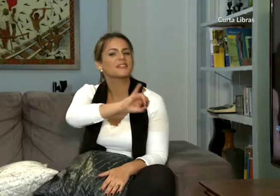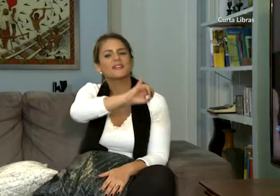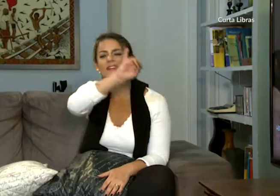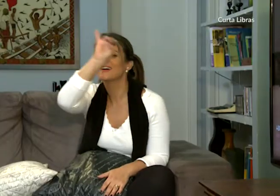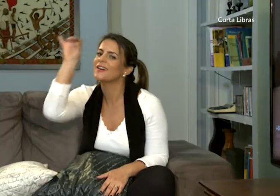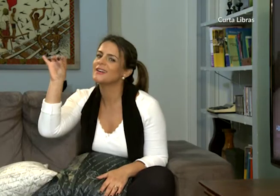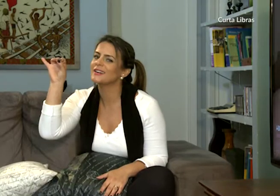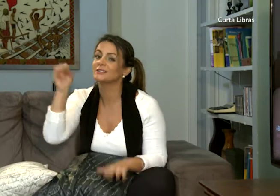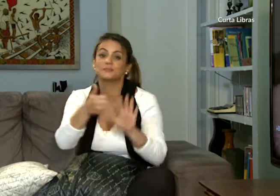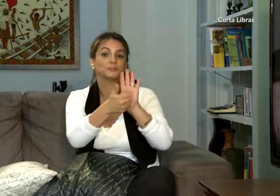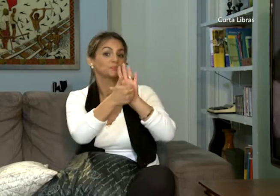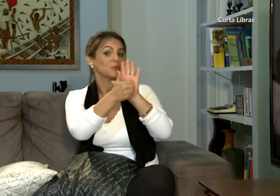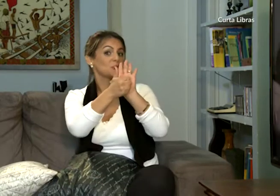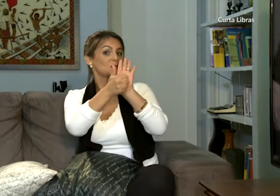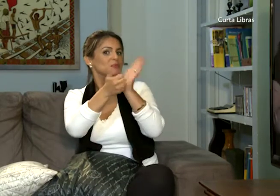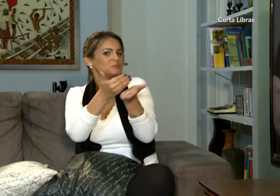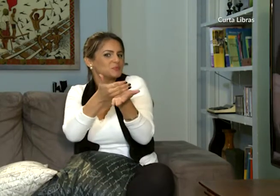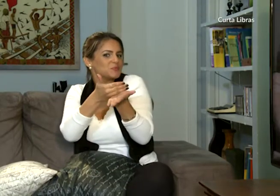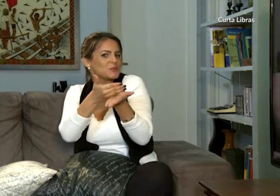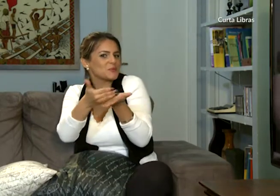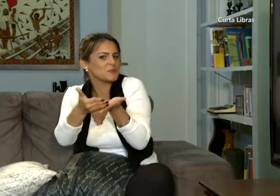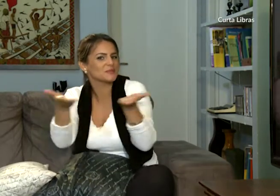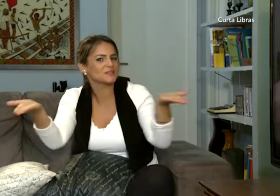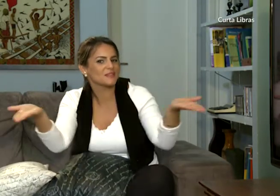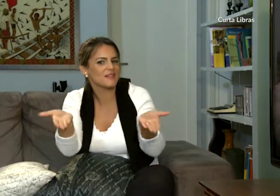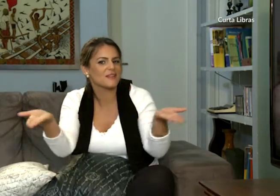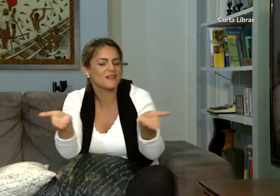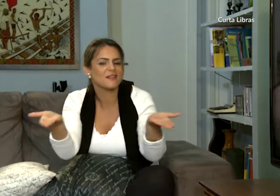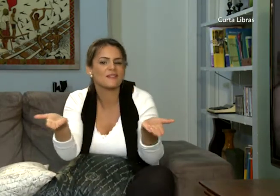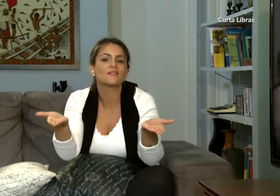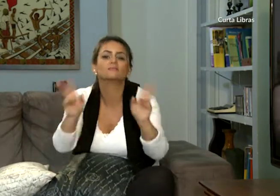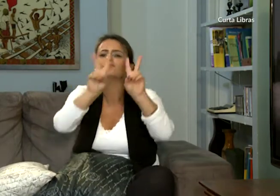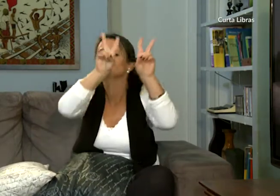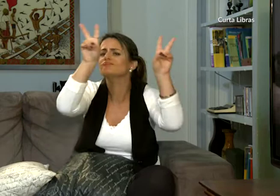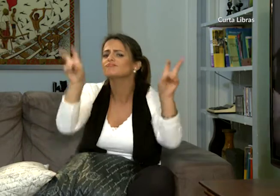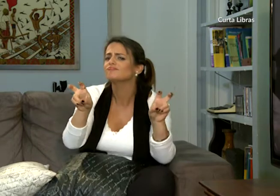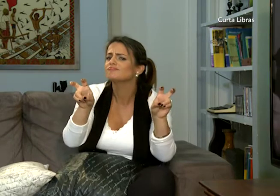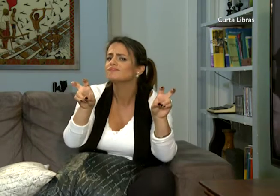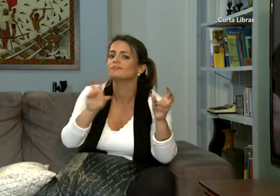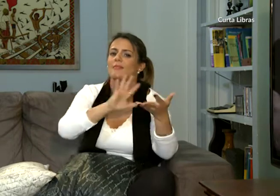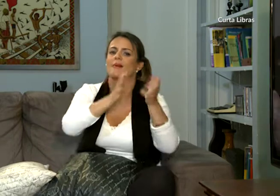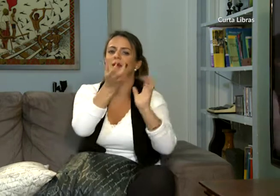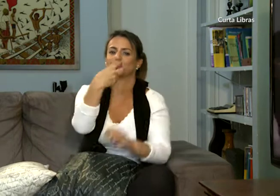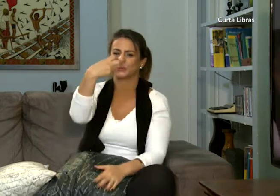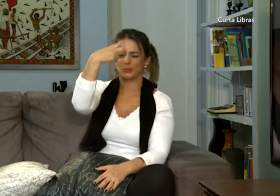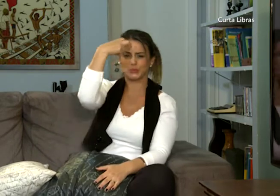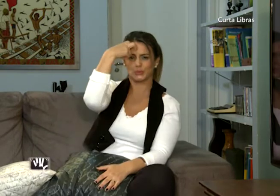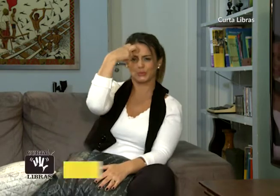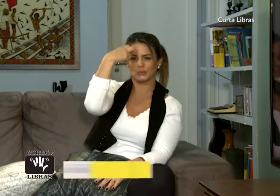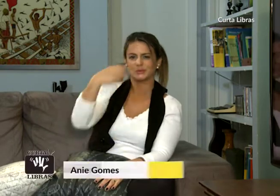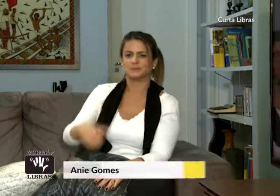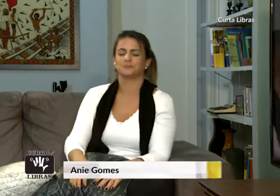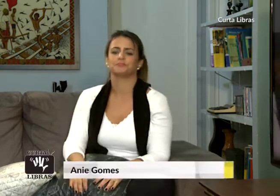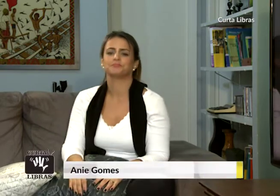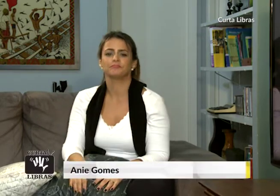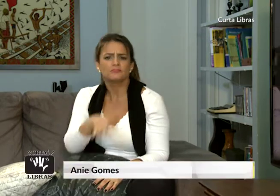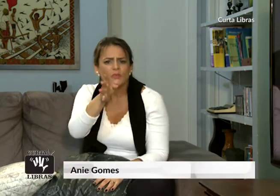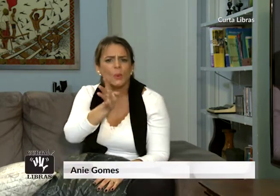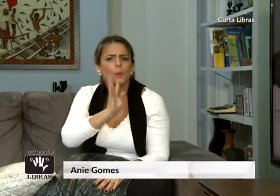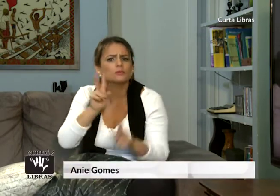Olá! O Curta Libras está começando com o tema Arte e Cultura. Você conhece pessoas